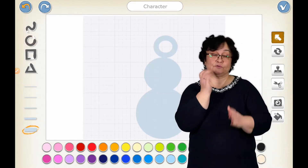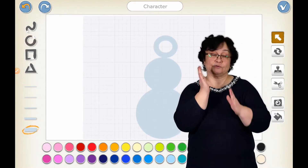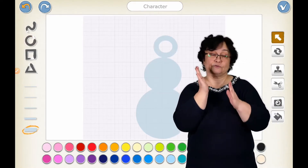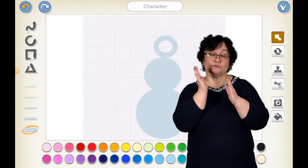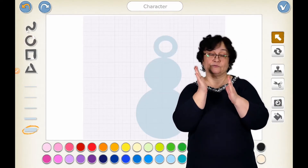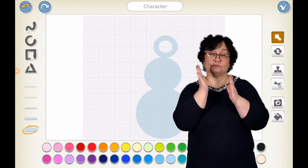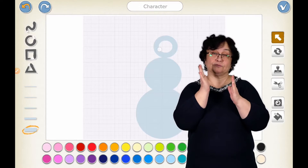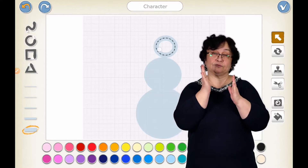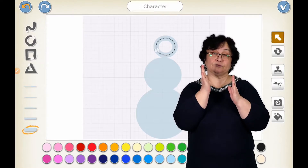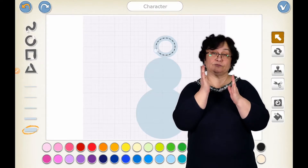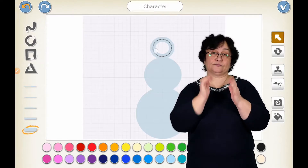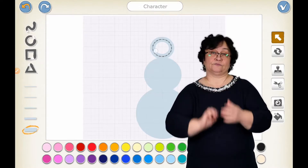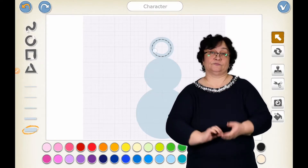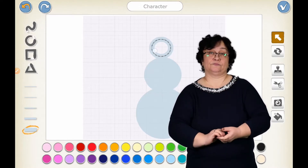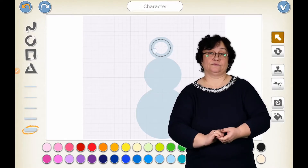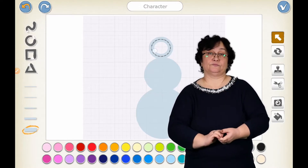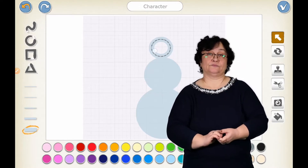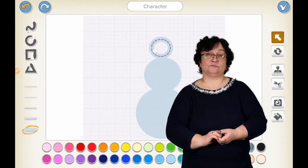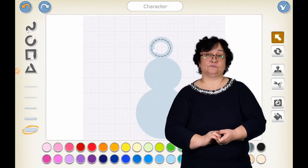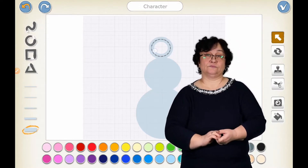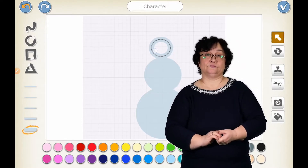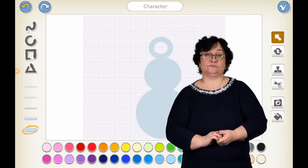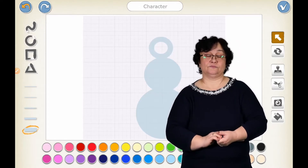Трошки треба перемістити